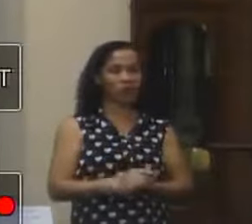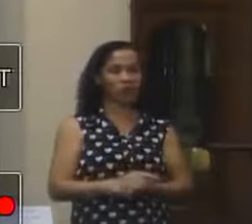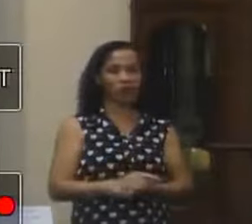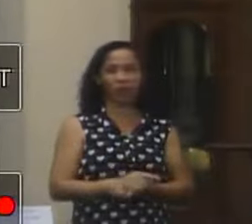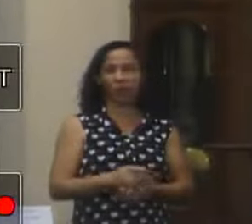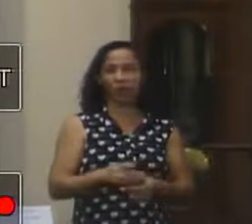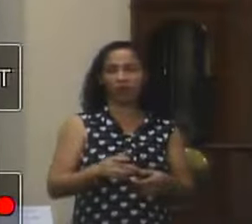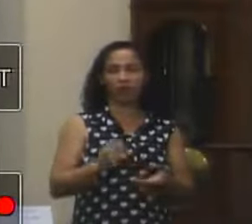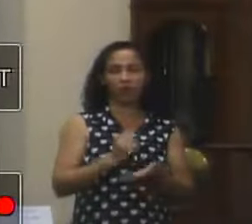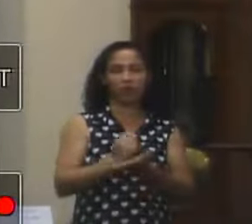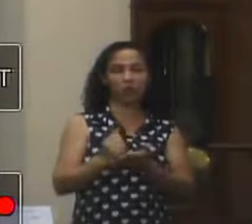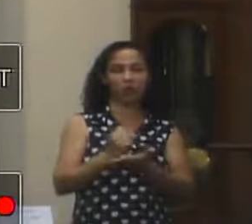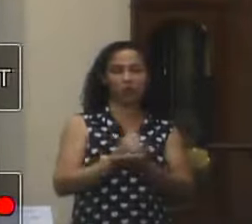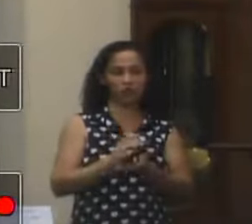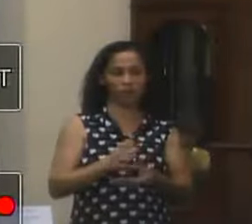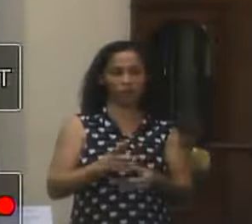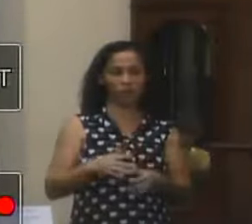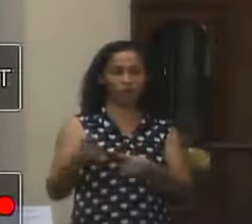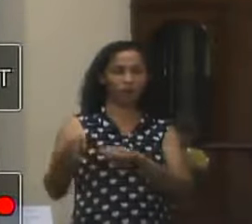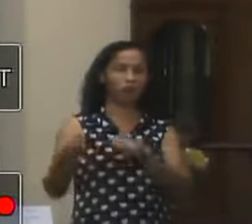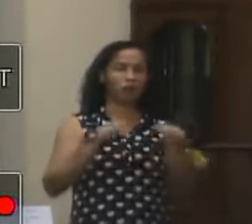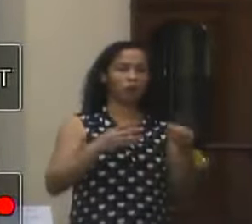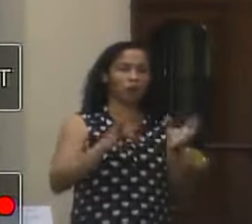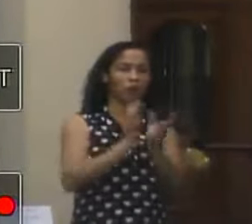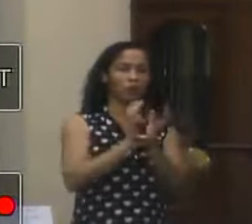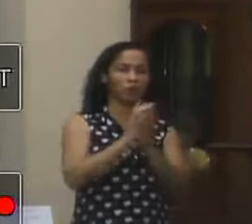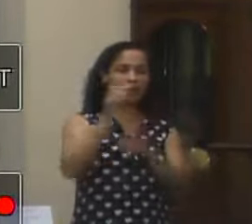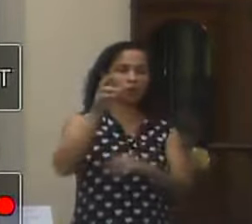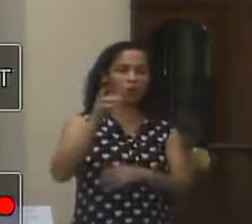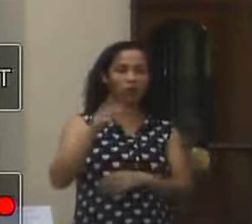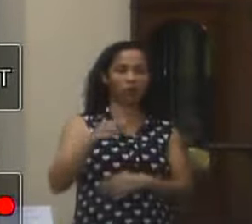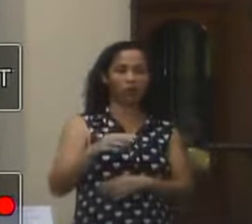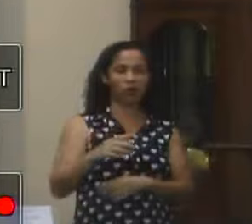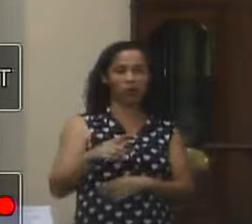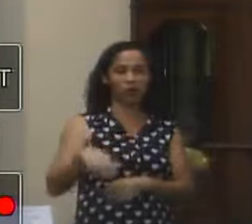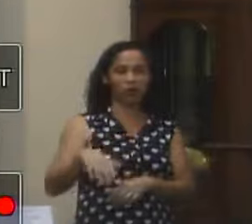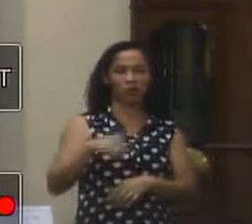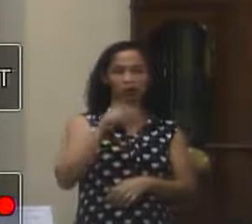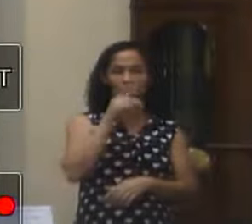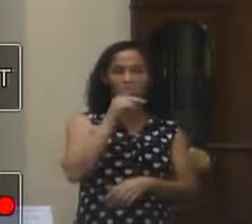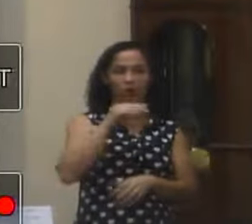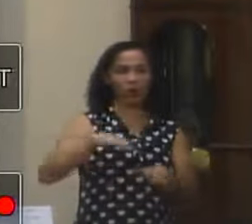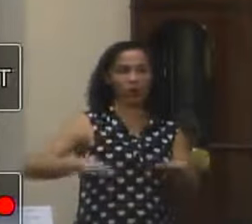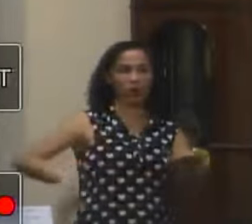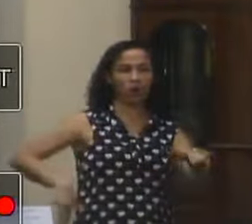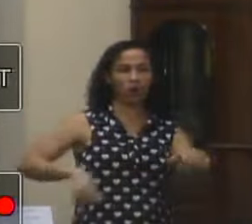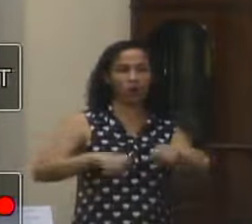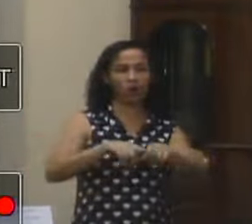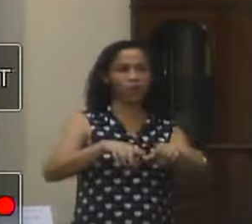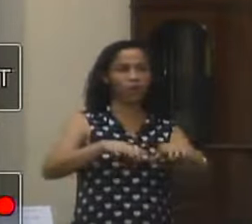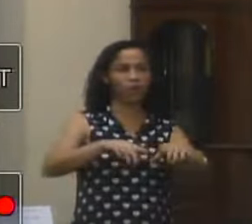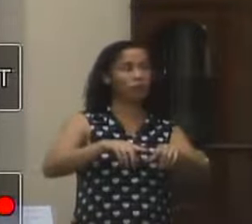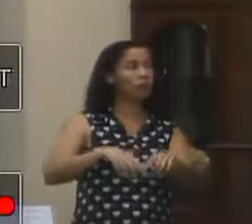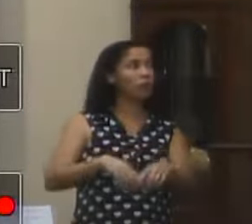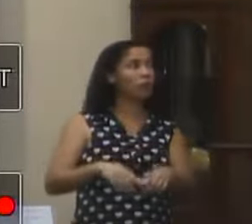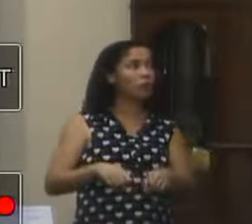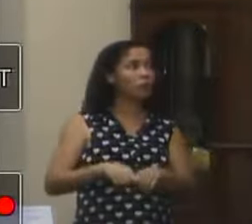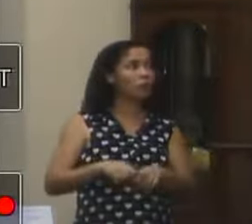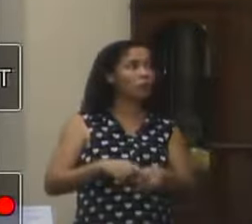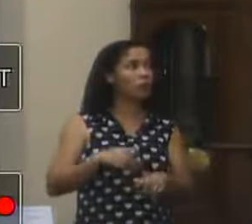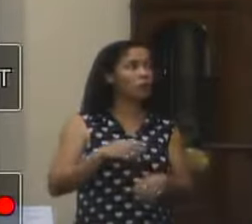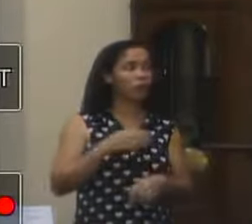aquela... Então, ele vai trazer uma equipe lá da região dos Lagos e vai pegar ele